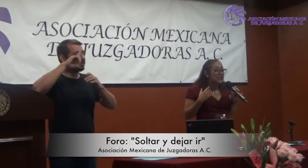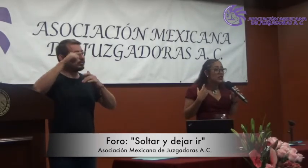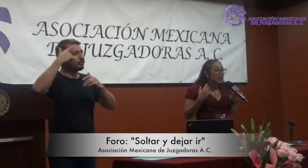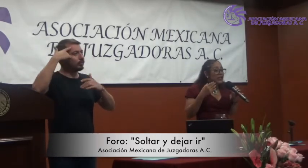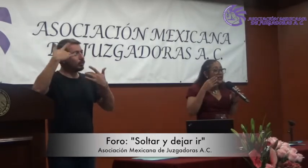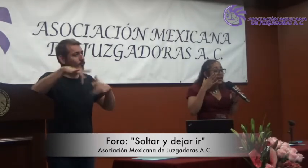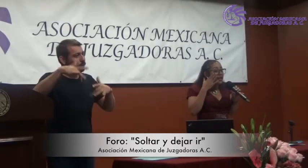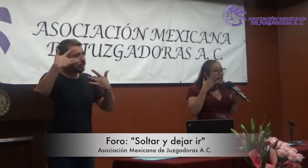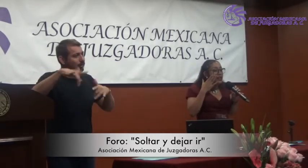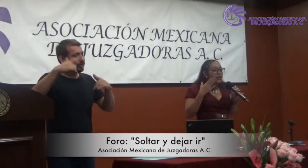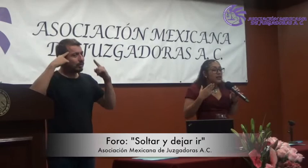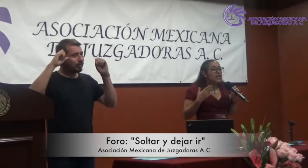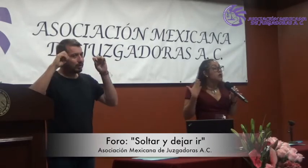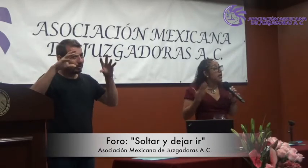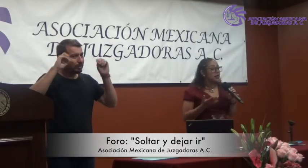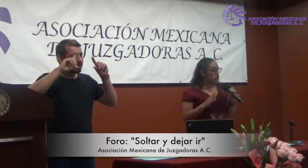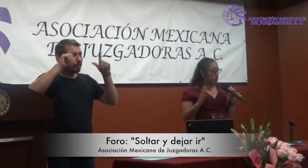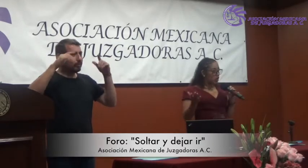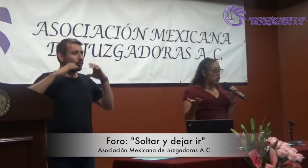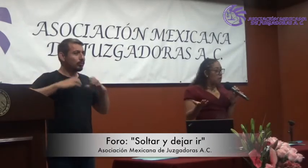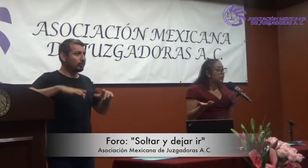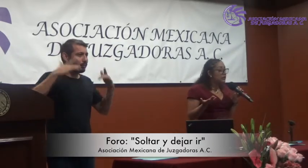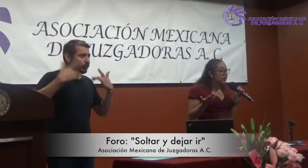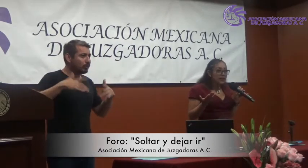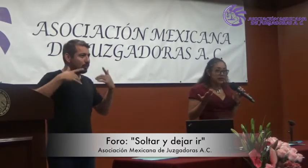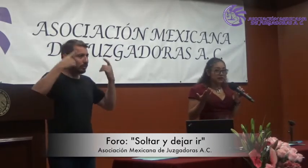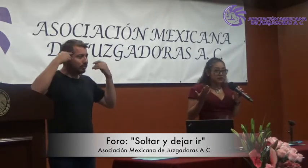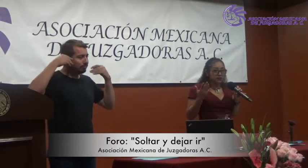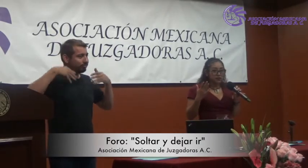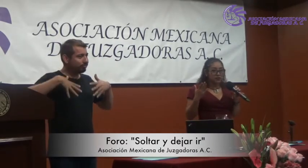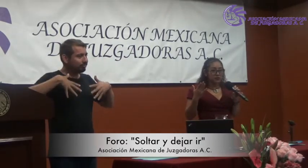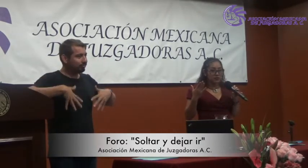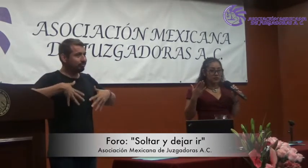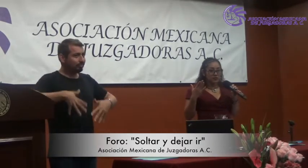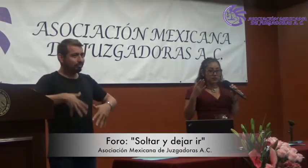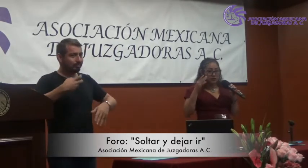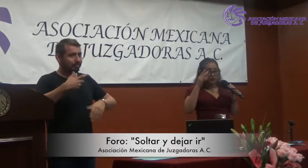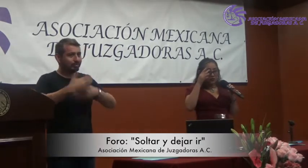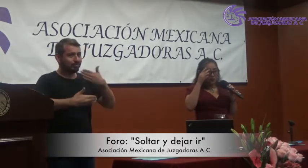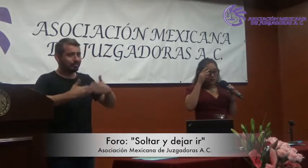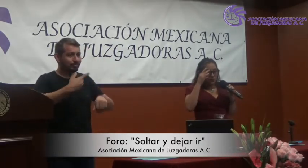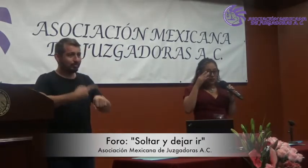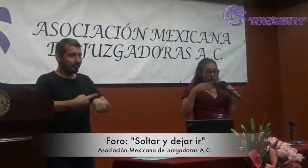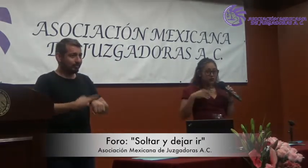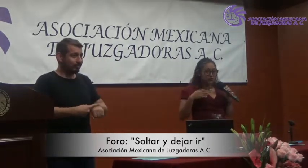malestar físico en general, y va al doctor y no pasa nada.